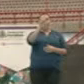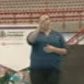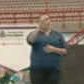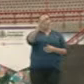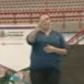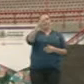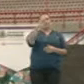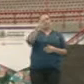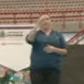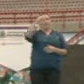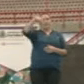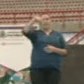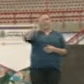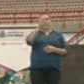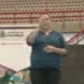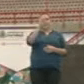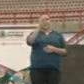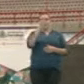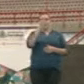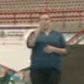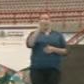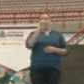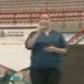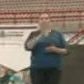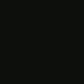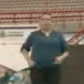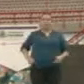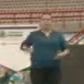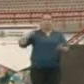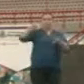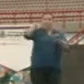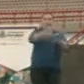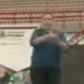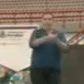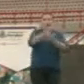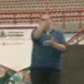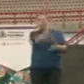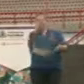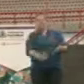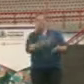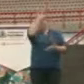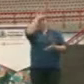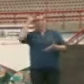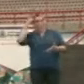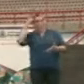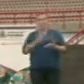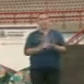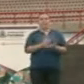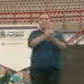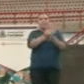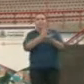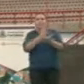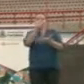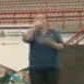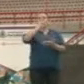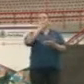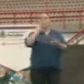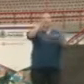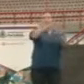mecenato. Mecenato é a prática de você patrocinar. No início quem patrocinava era a